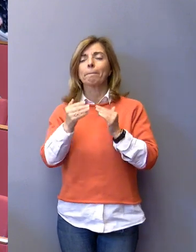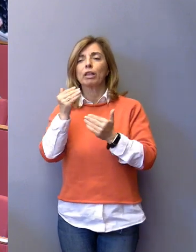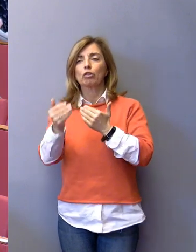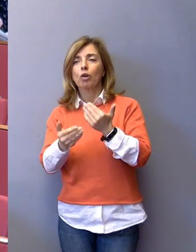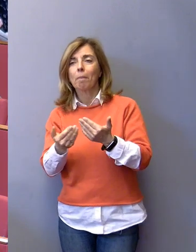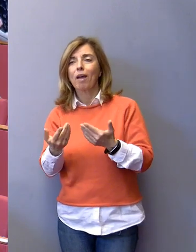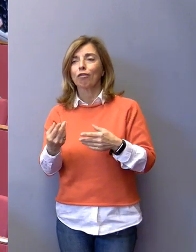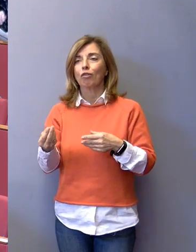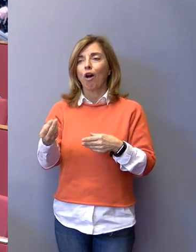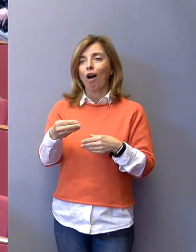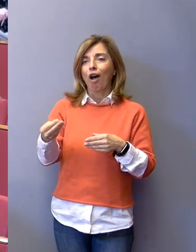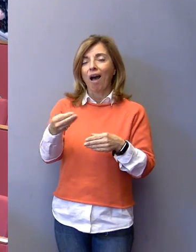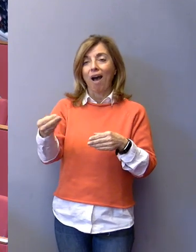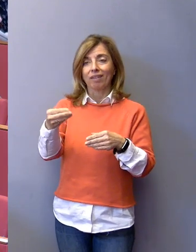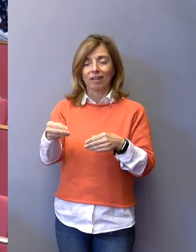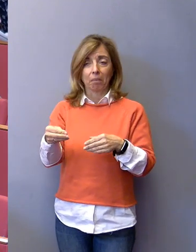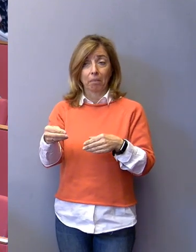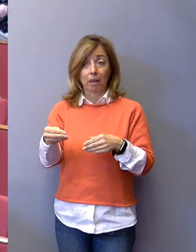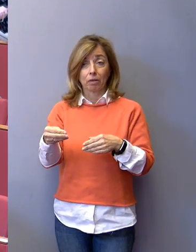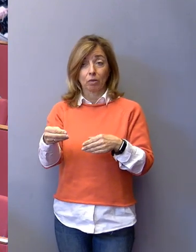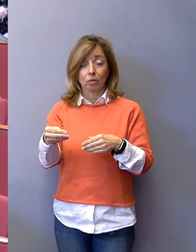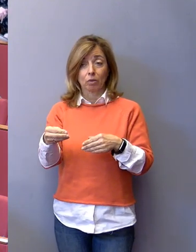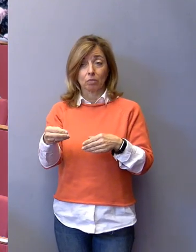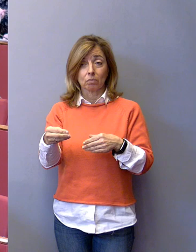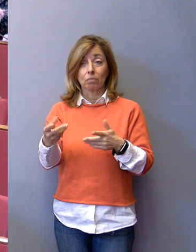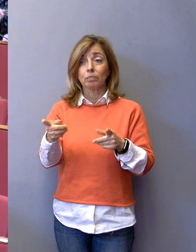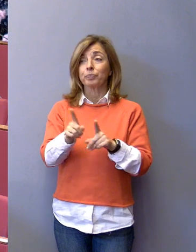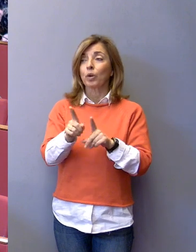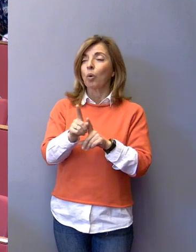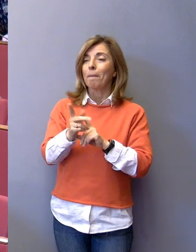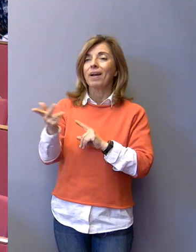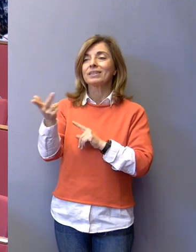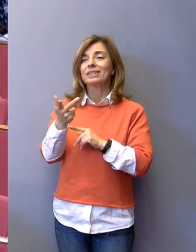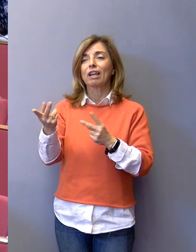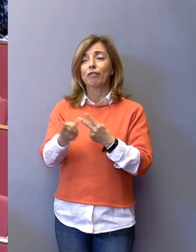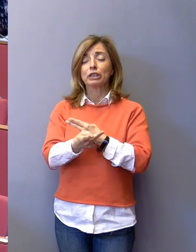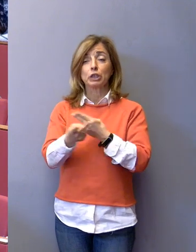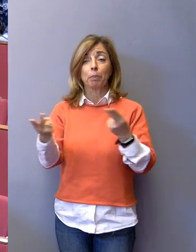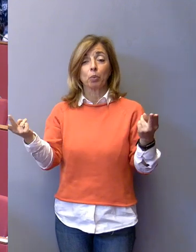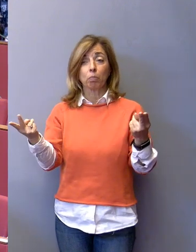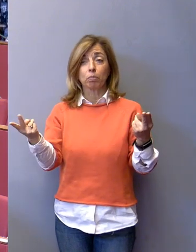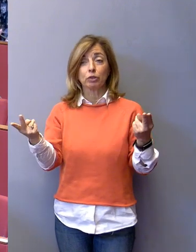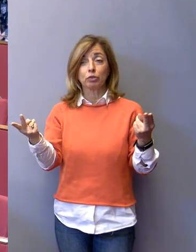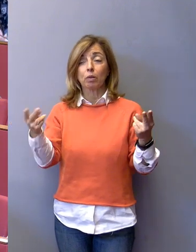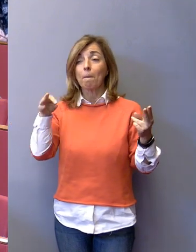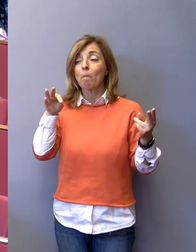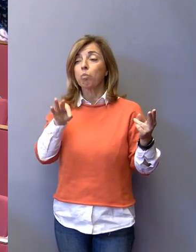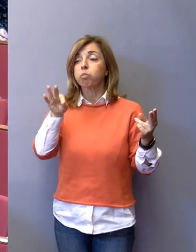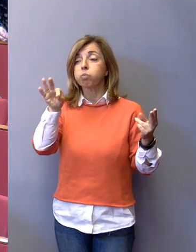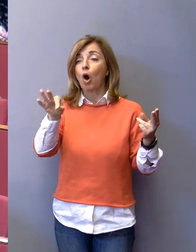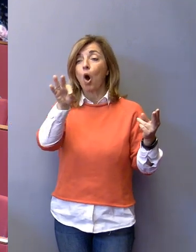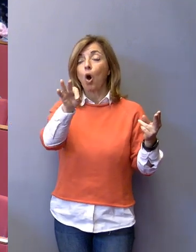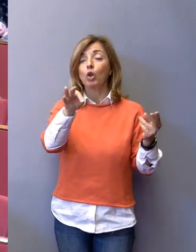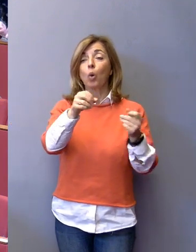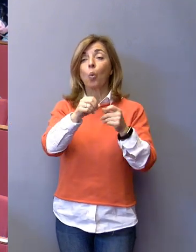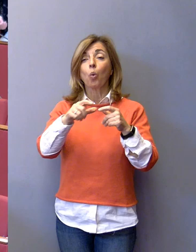arricchimento che volete richiamare rispetto ai servizi pubblici di questi Poli urbani perché si fa riferimento